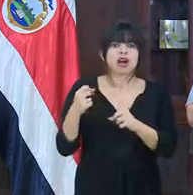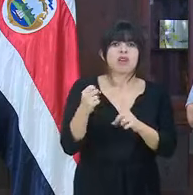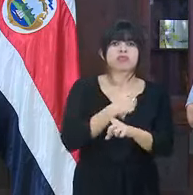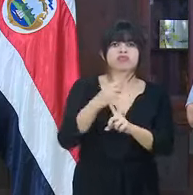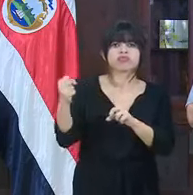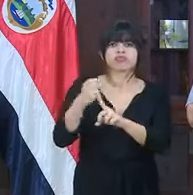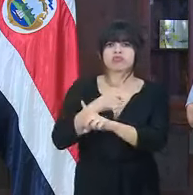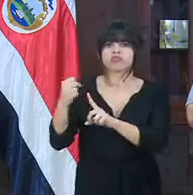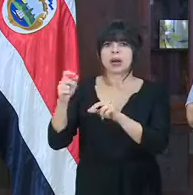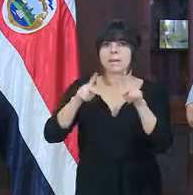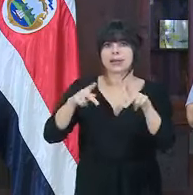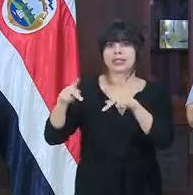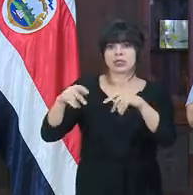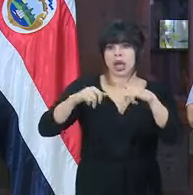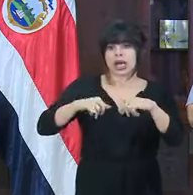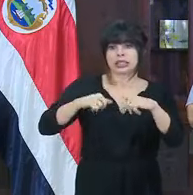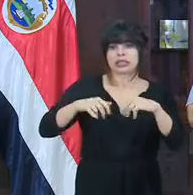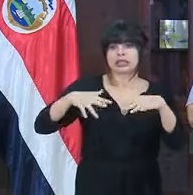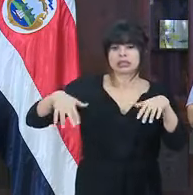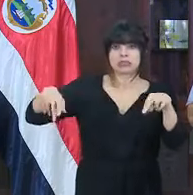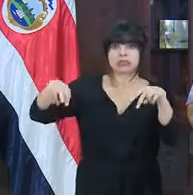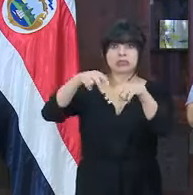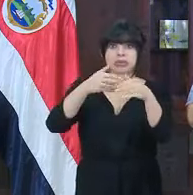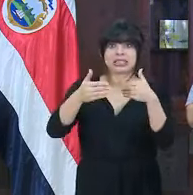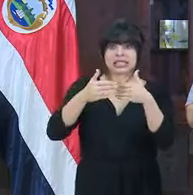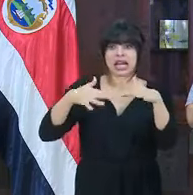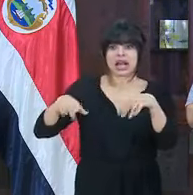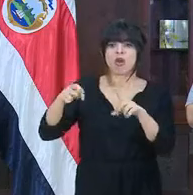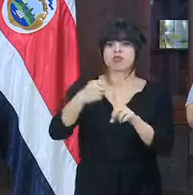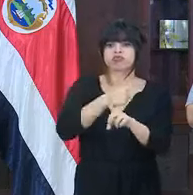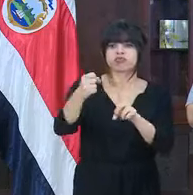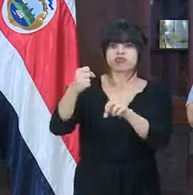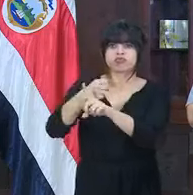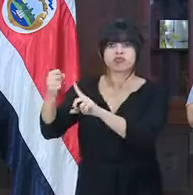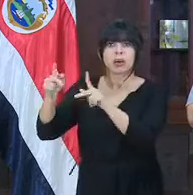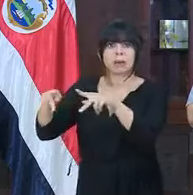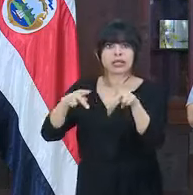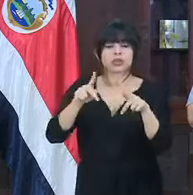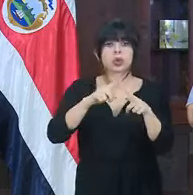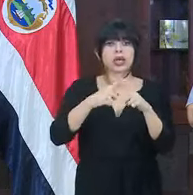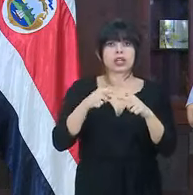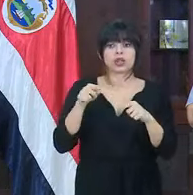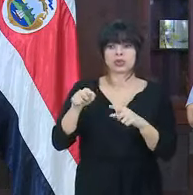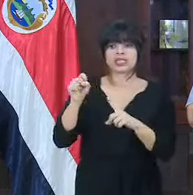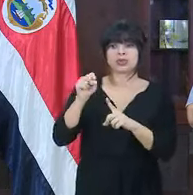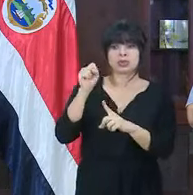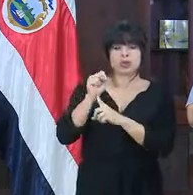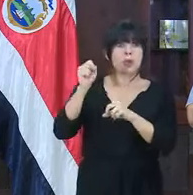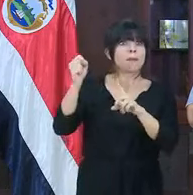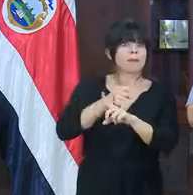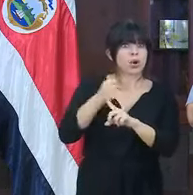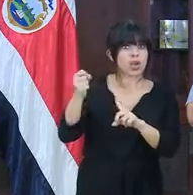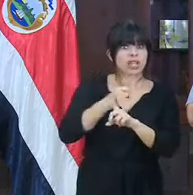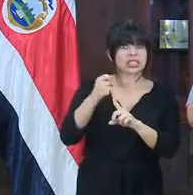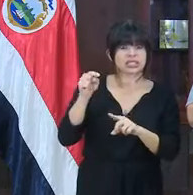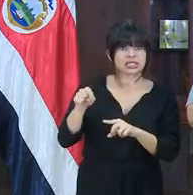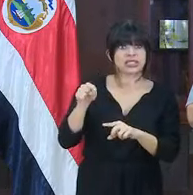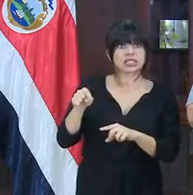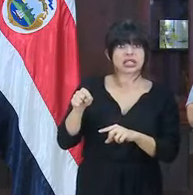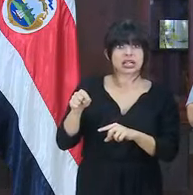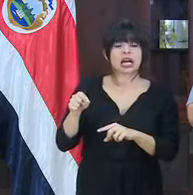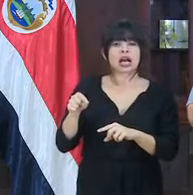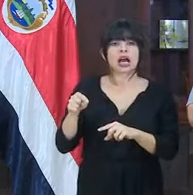a algunas personas que están allí en los alrededores, siendo que se dan situaciones de violencia donde se